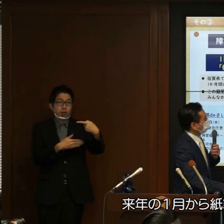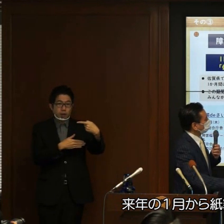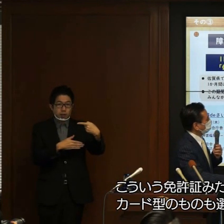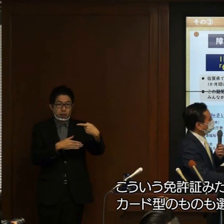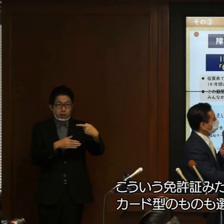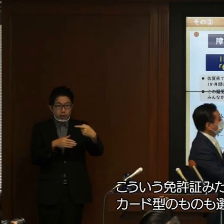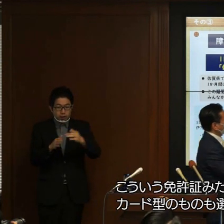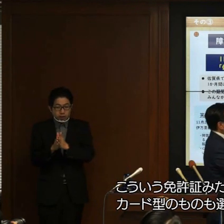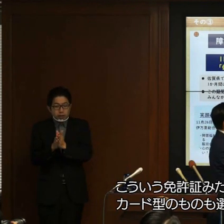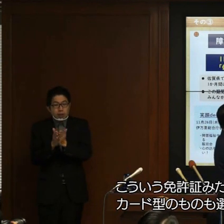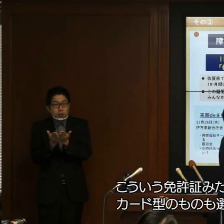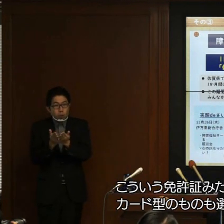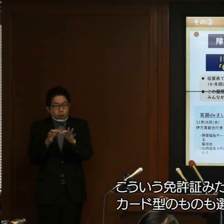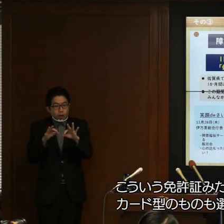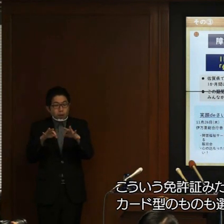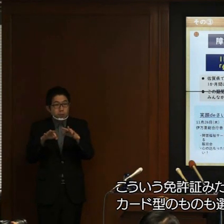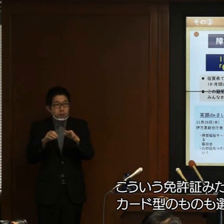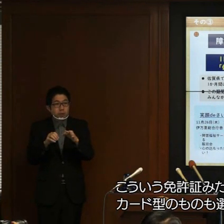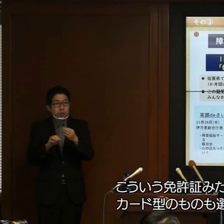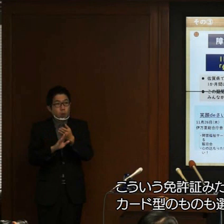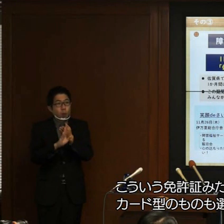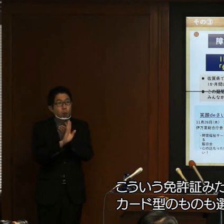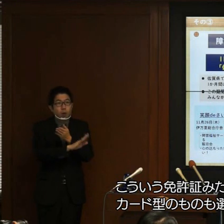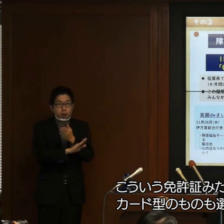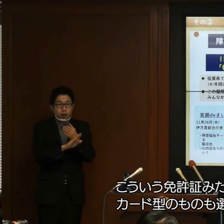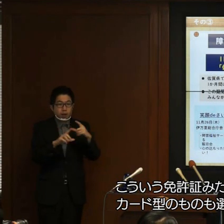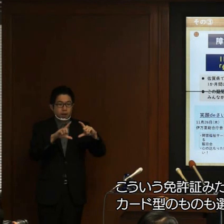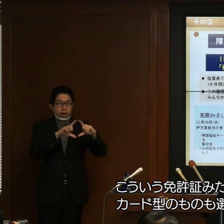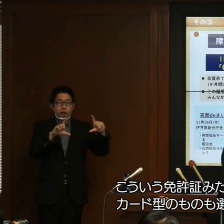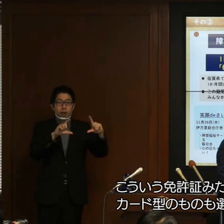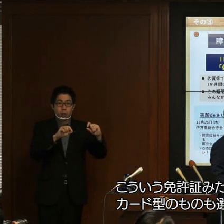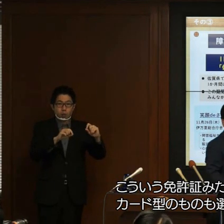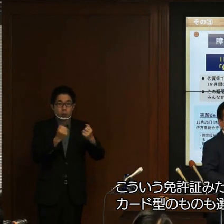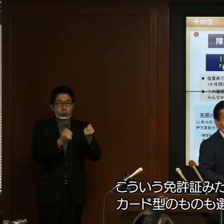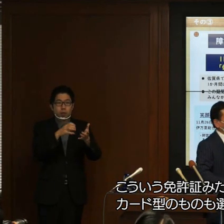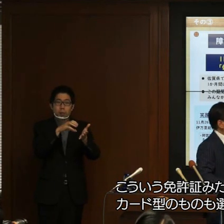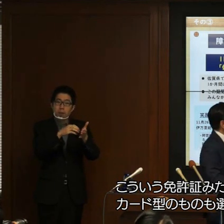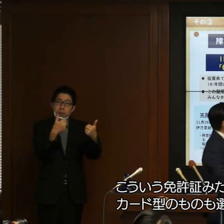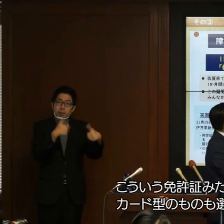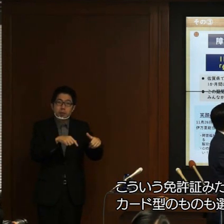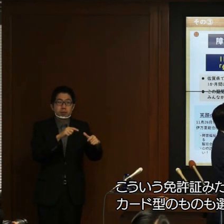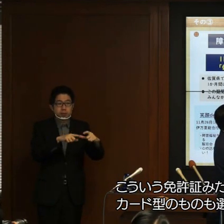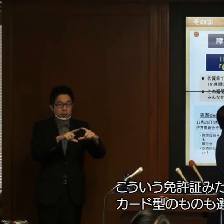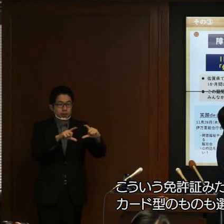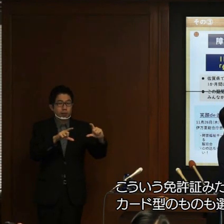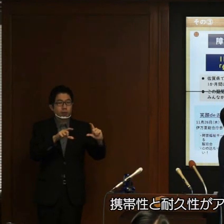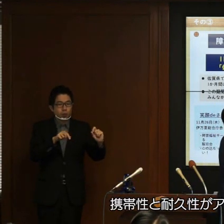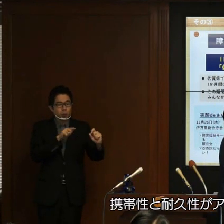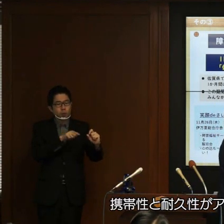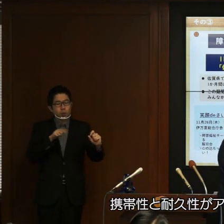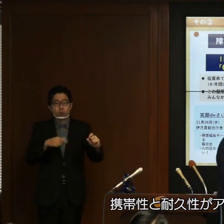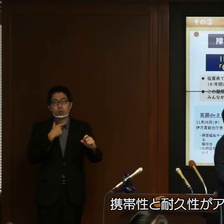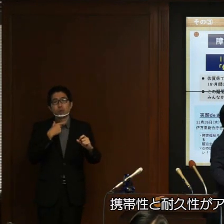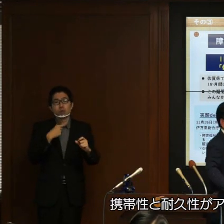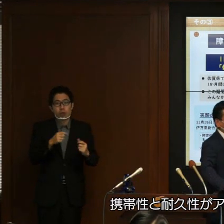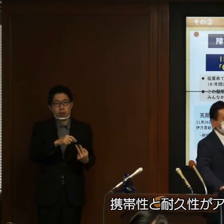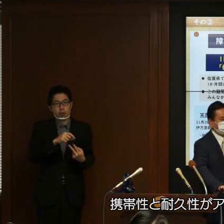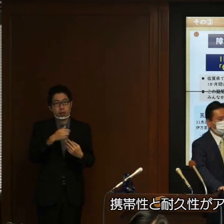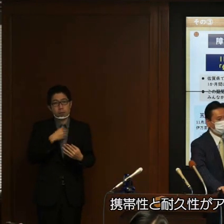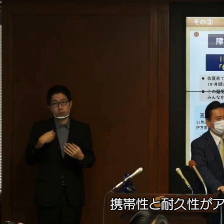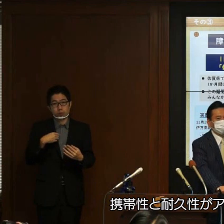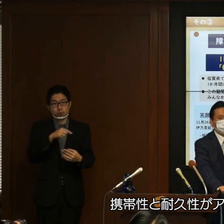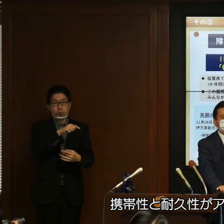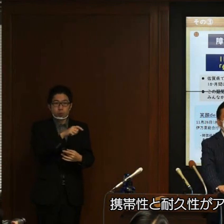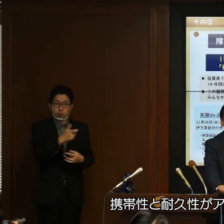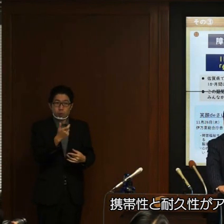じゃなくて、こういうなんか免許証みたいなこのカード型のものも選べるということで、携帯性と耐久性がアップ